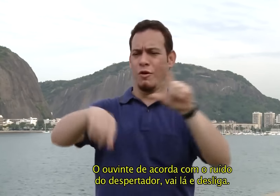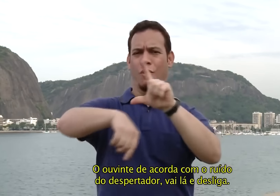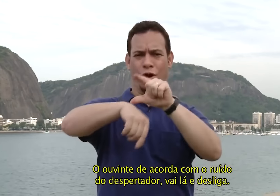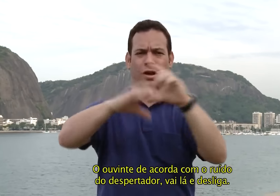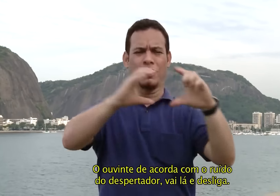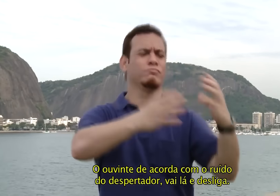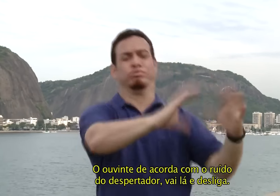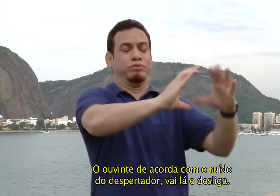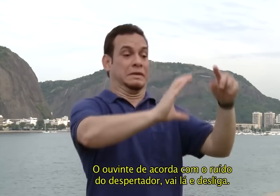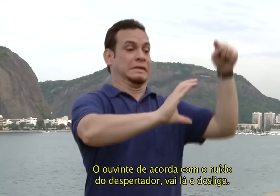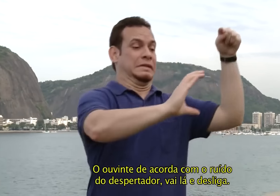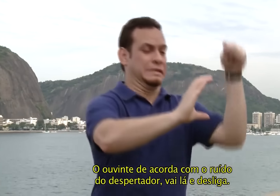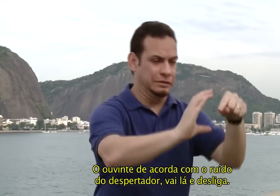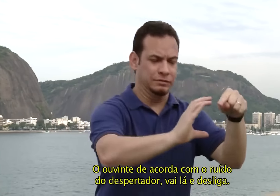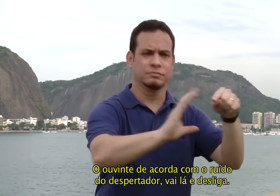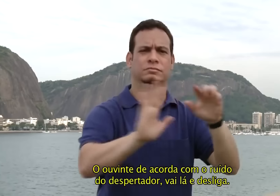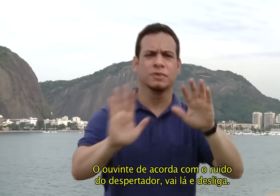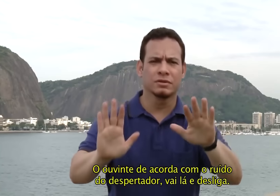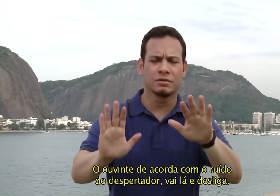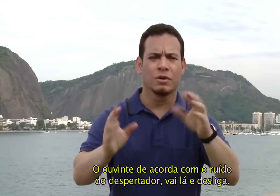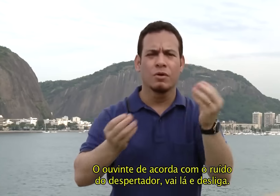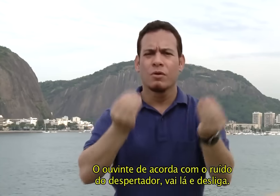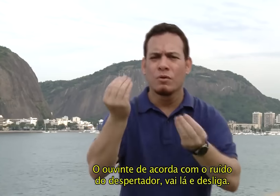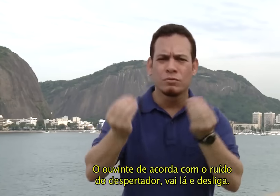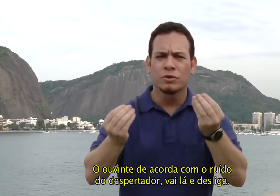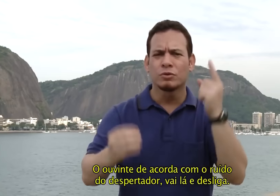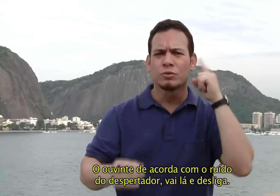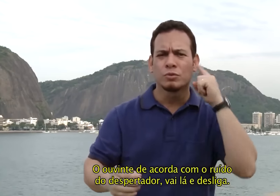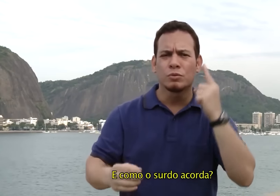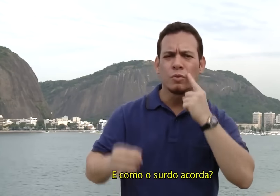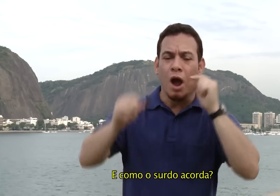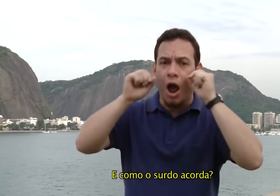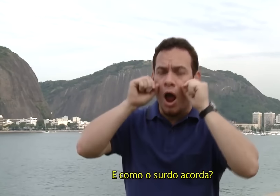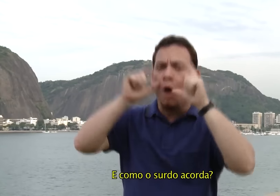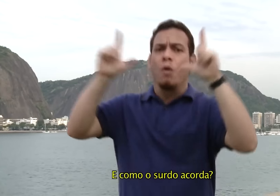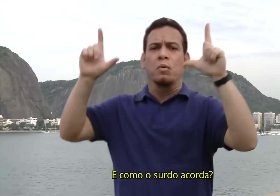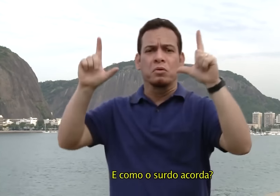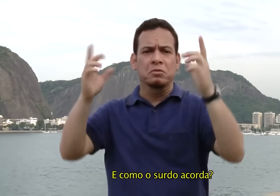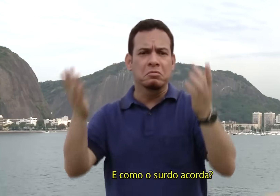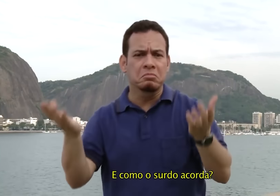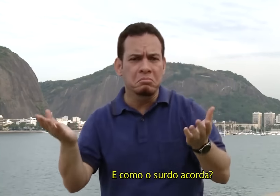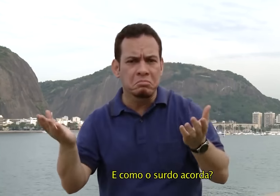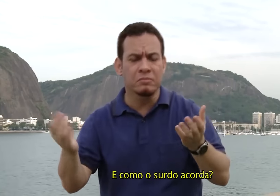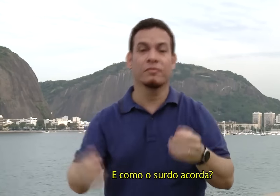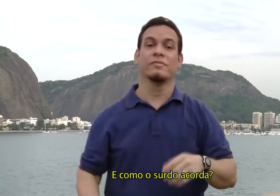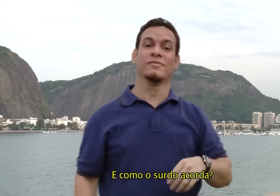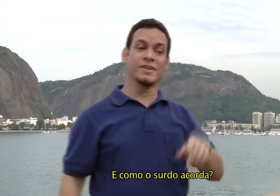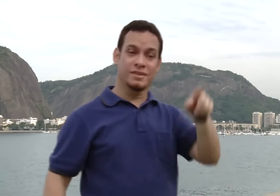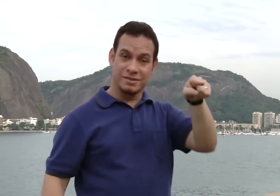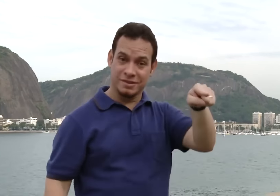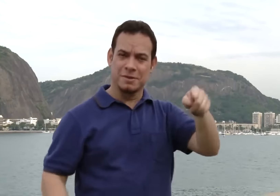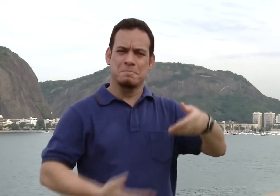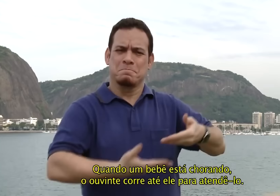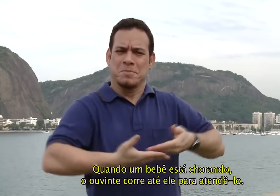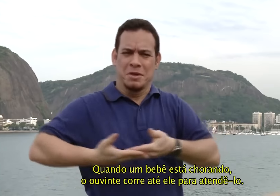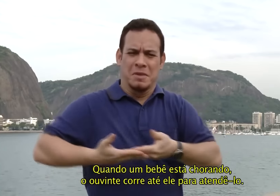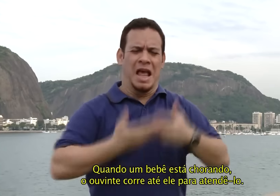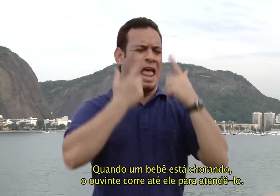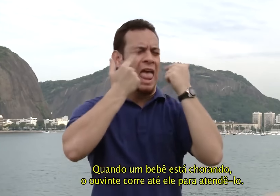despertador, vai lá e desliga. E como o surdo acorda? Quando um bebê